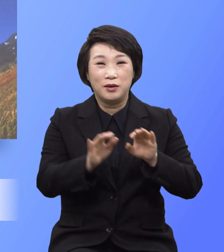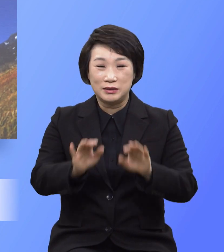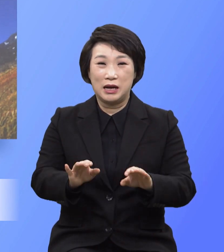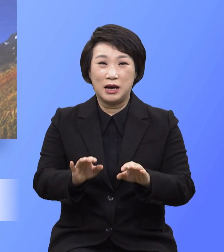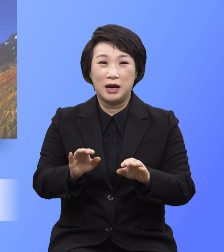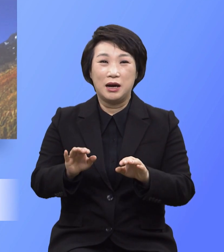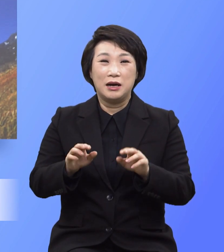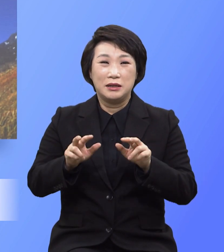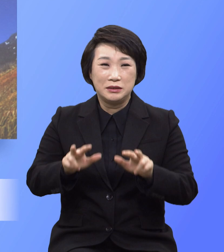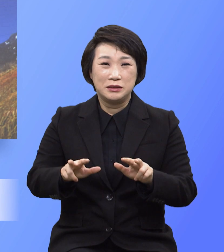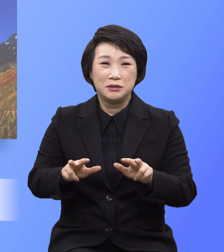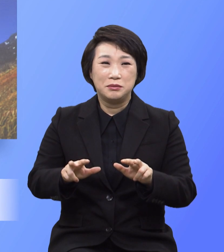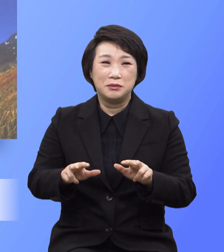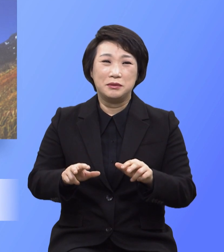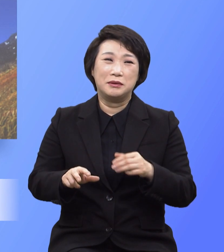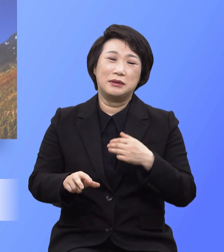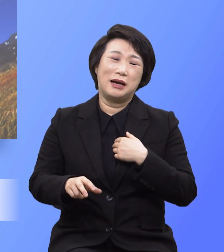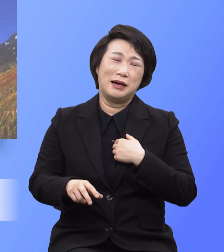이렇게